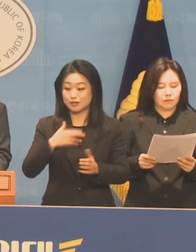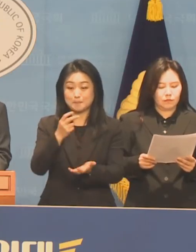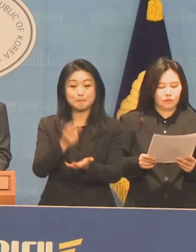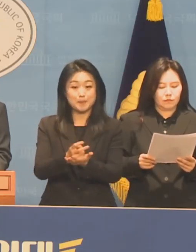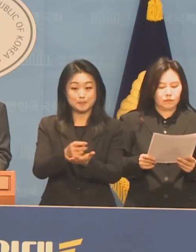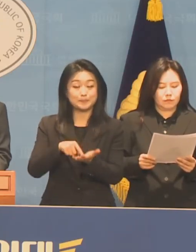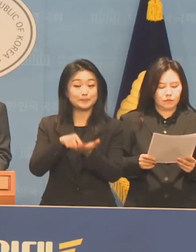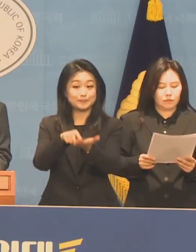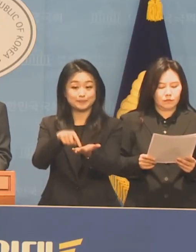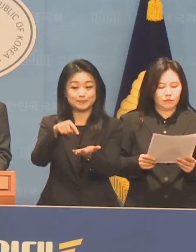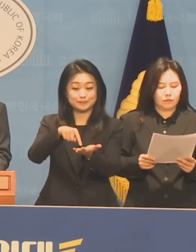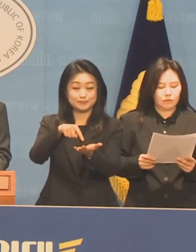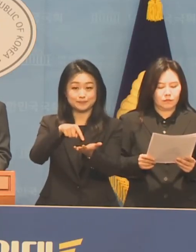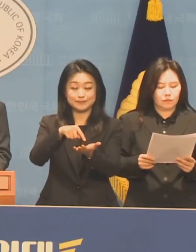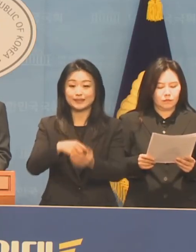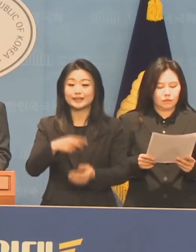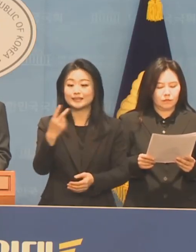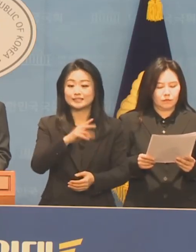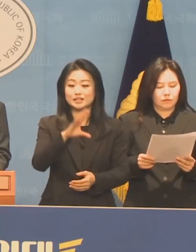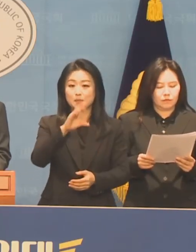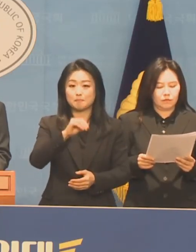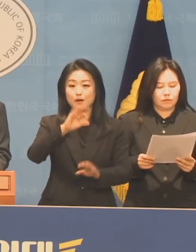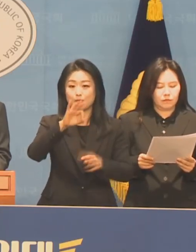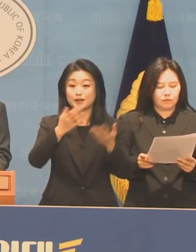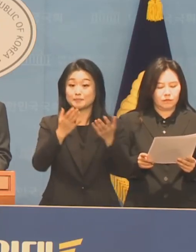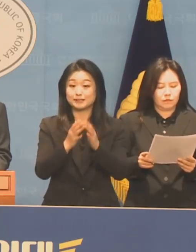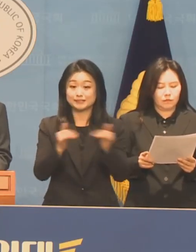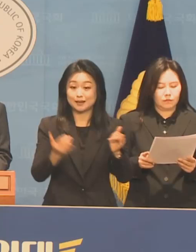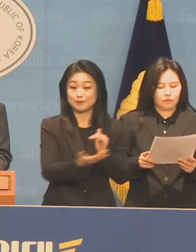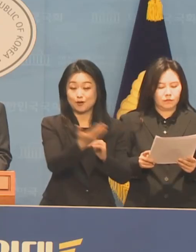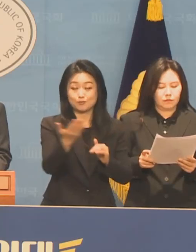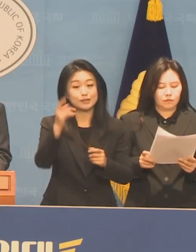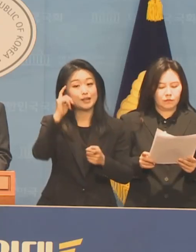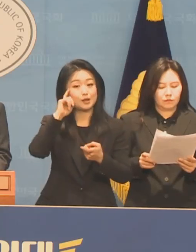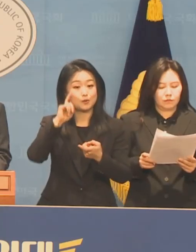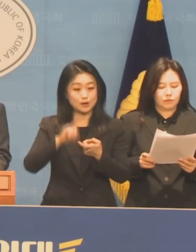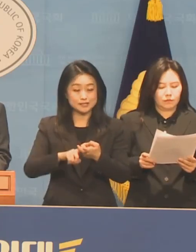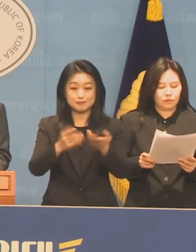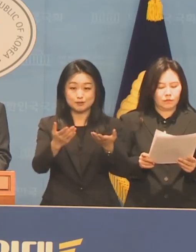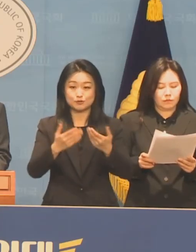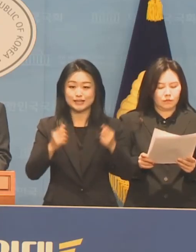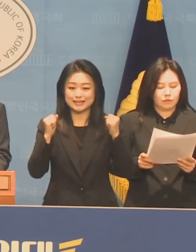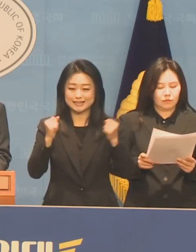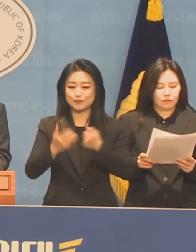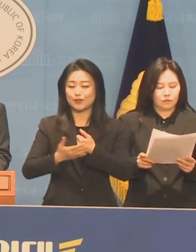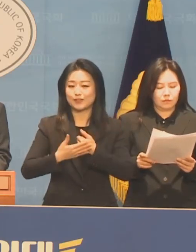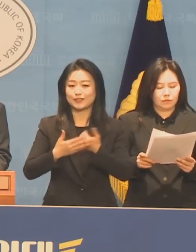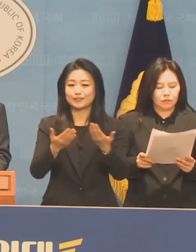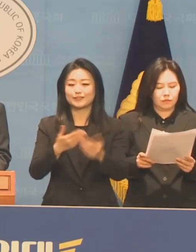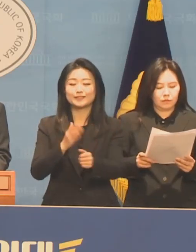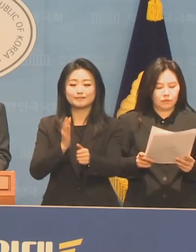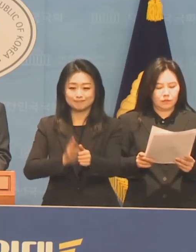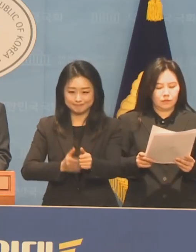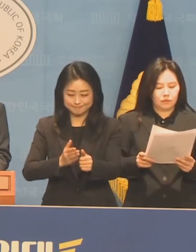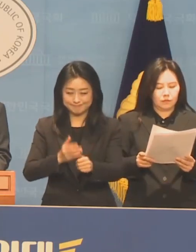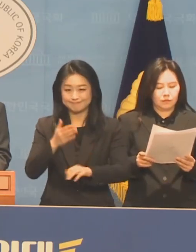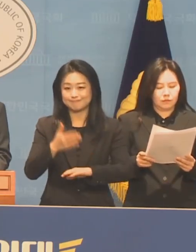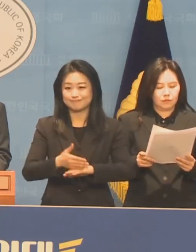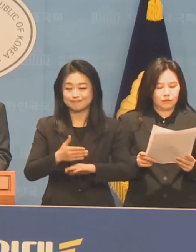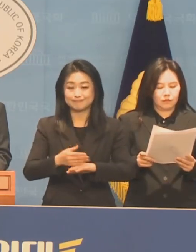지원법에 2천만 직장인들의 많은 관심과 응원을 부탁드립니다.